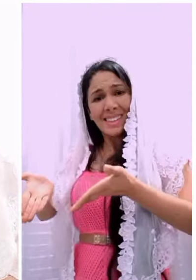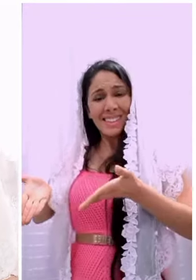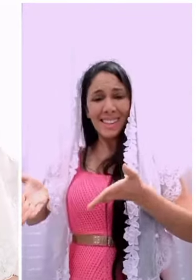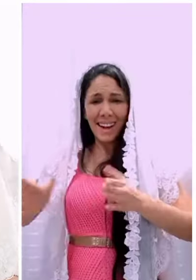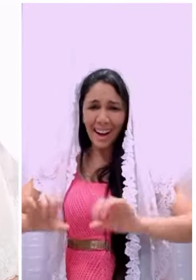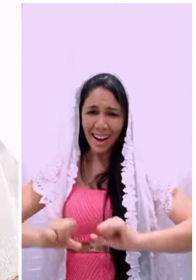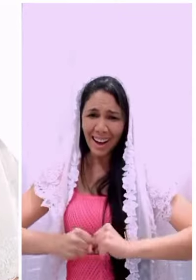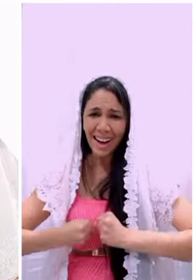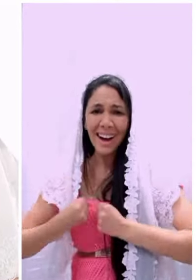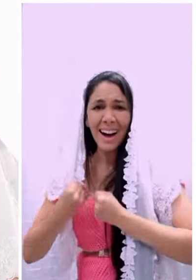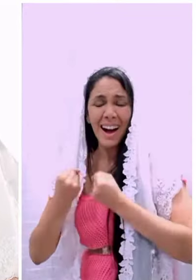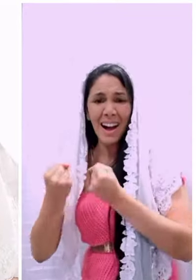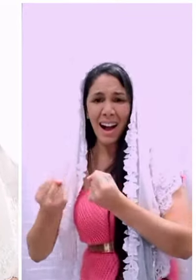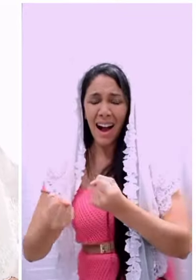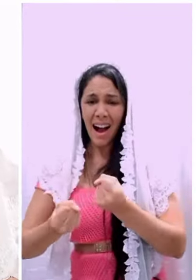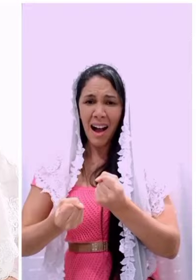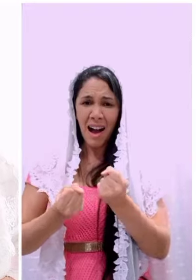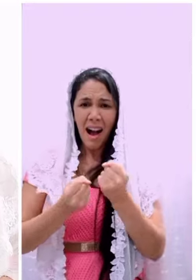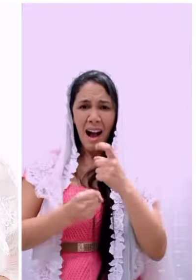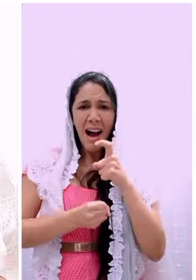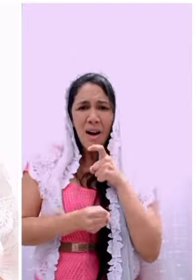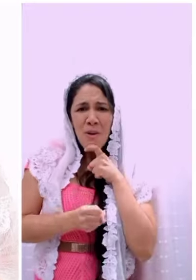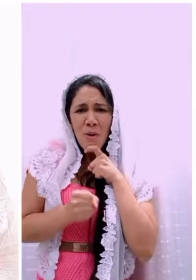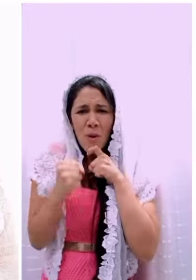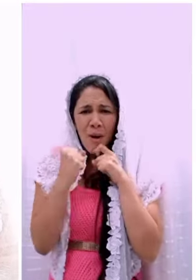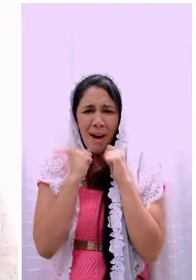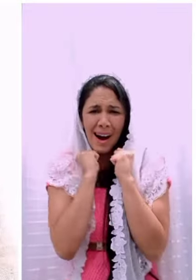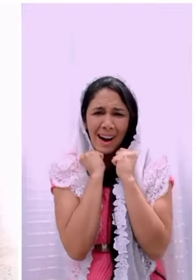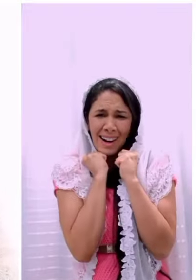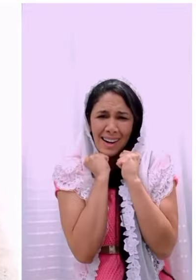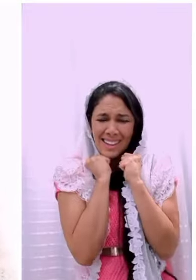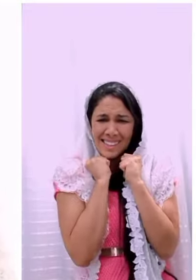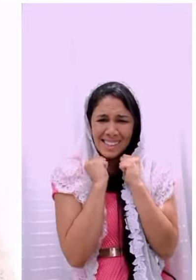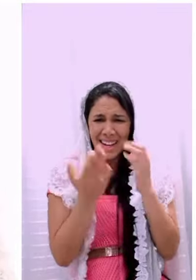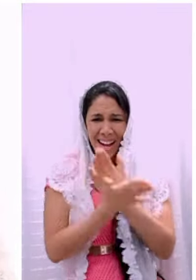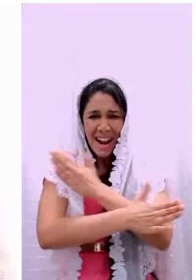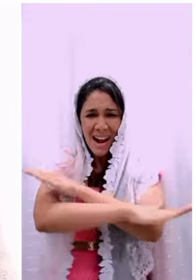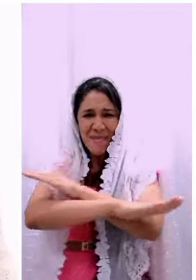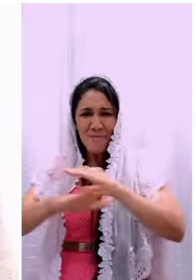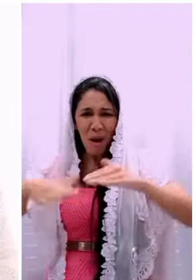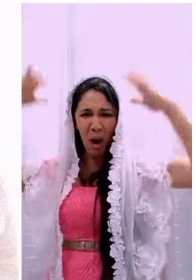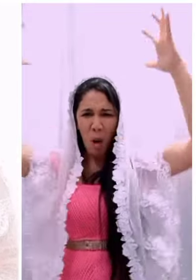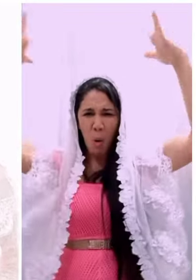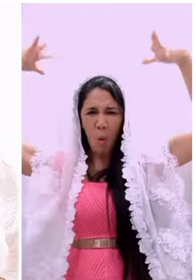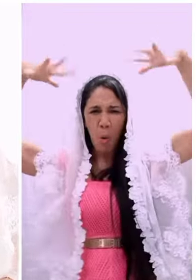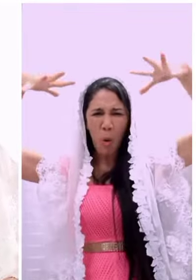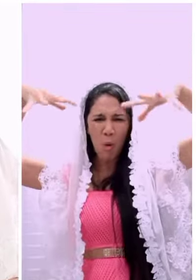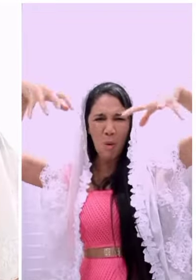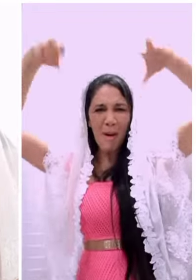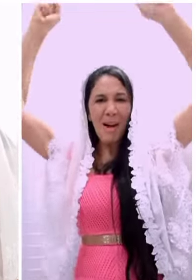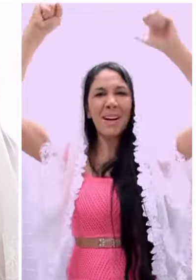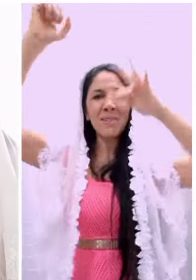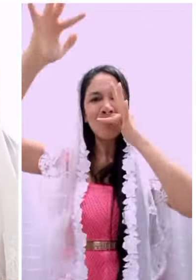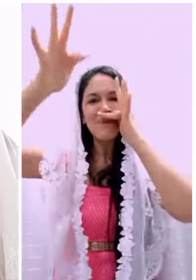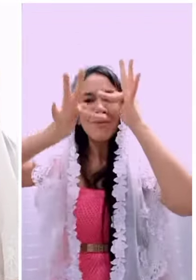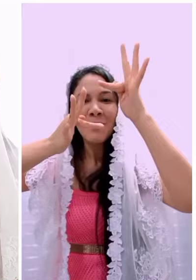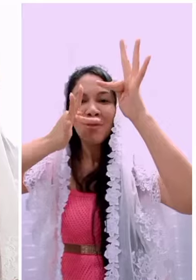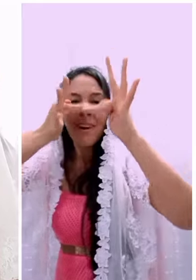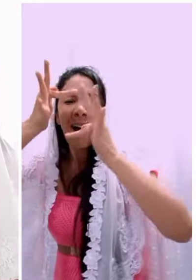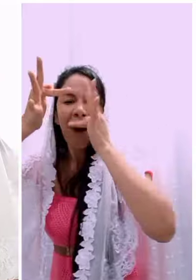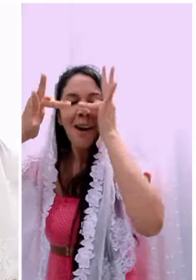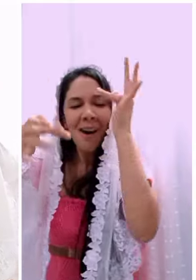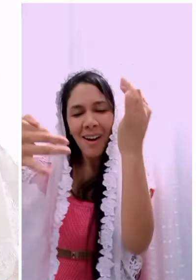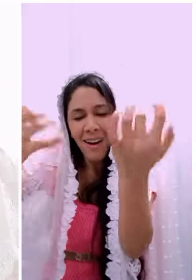passou o inverno, a chuva cessou e se foi. Aparecem as flores no campo, e o tempo de cantar